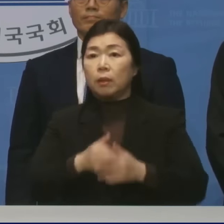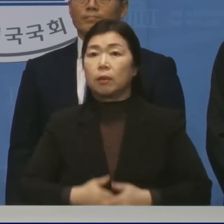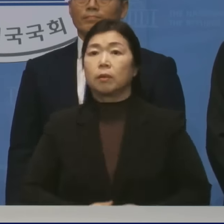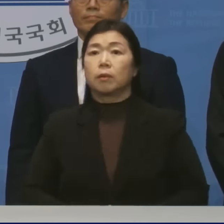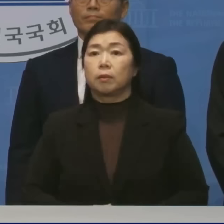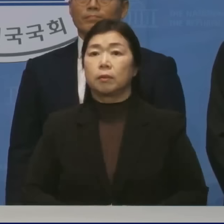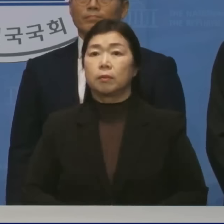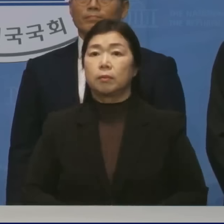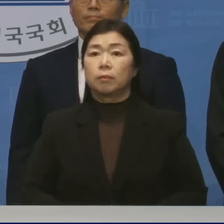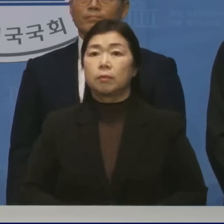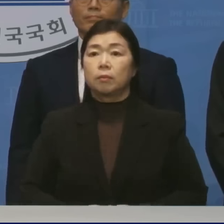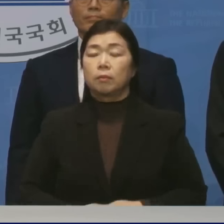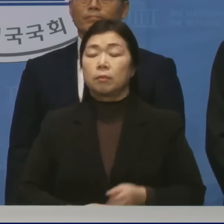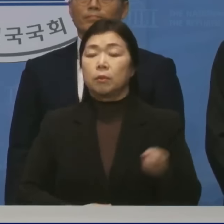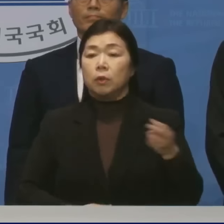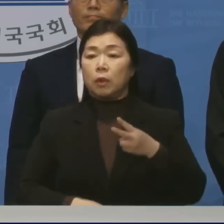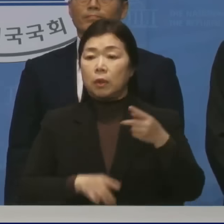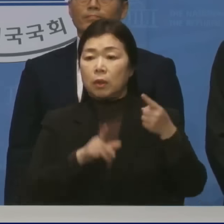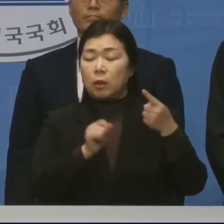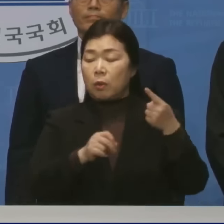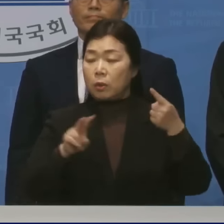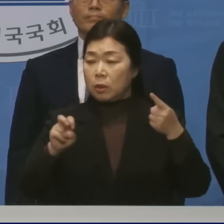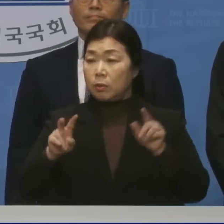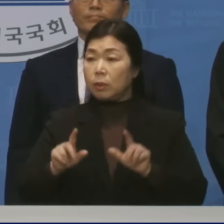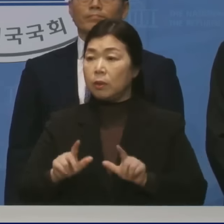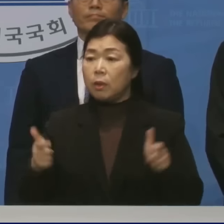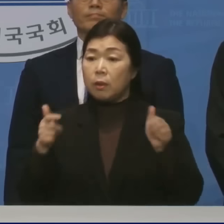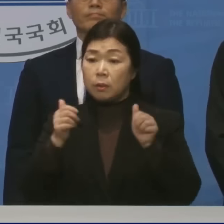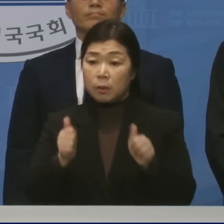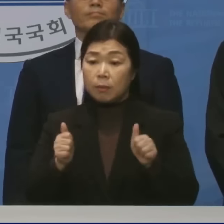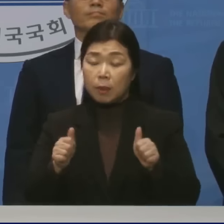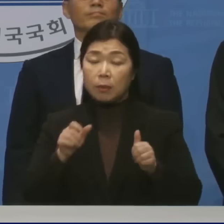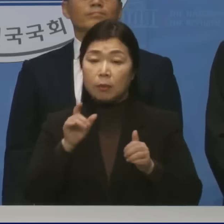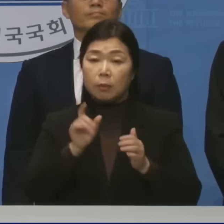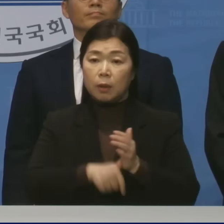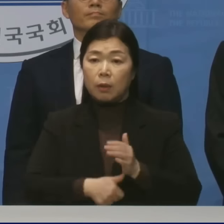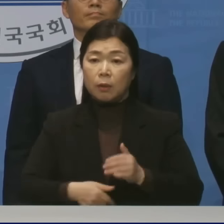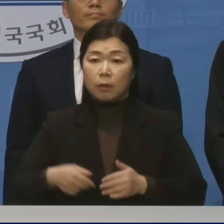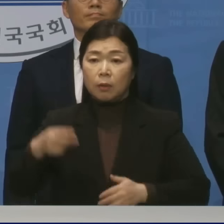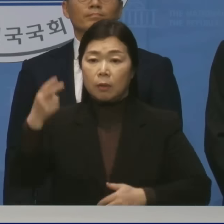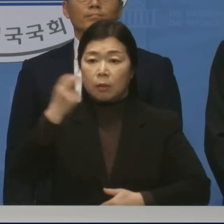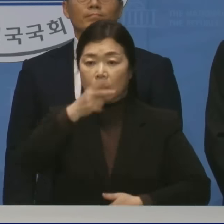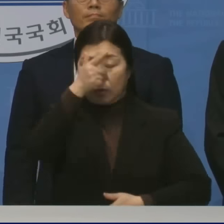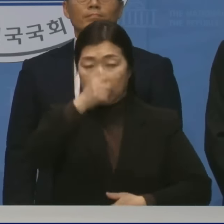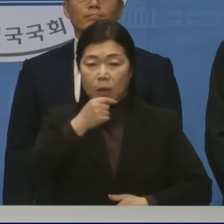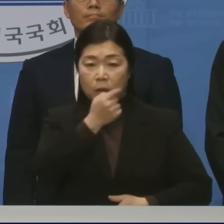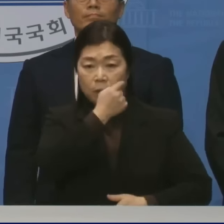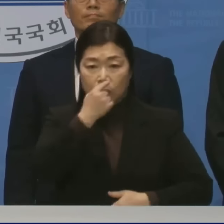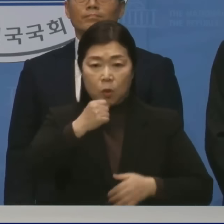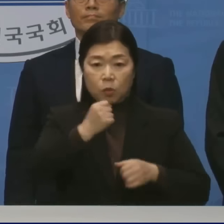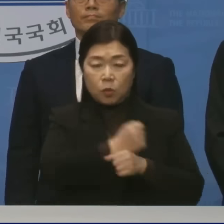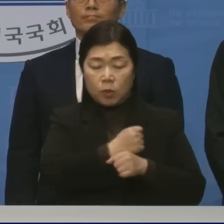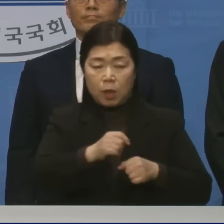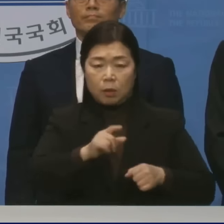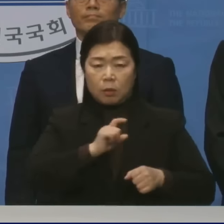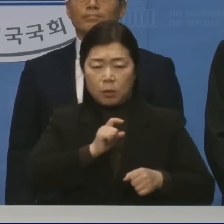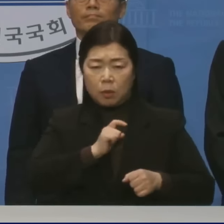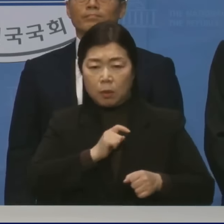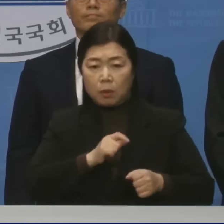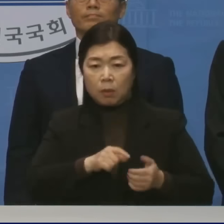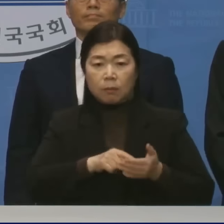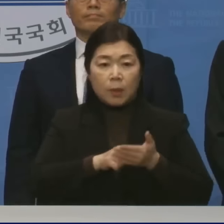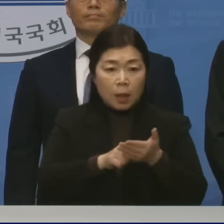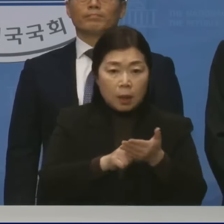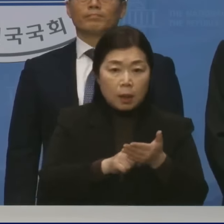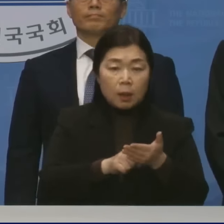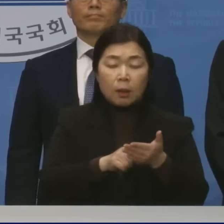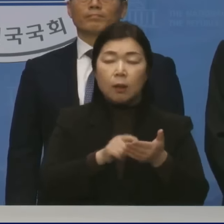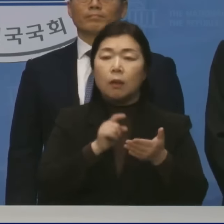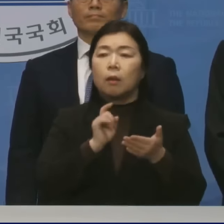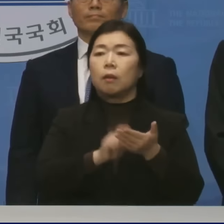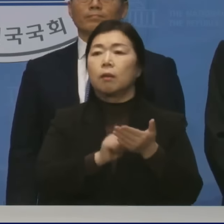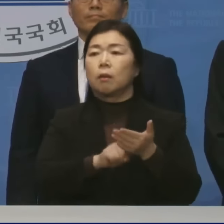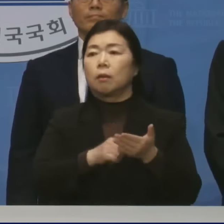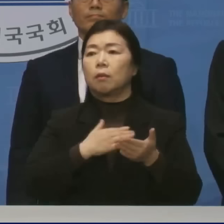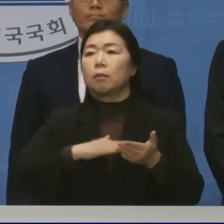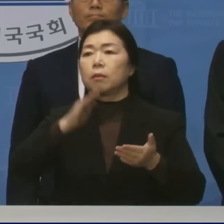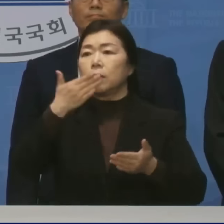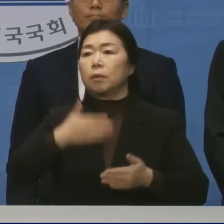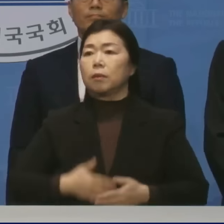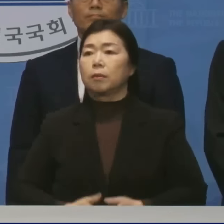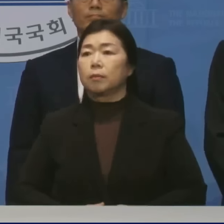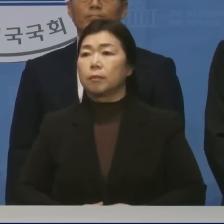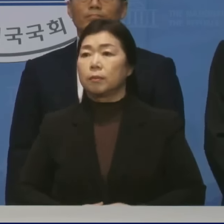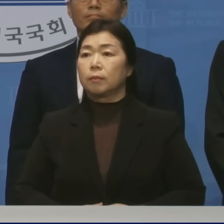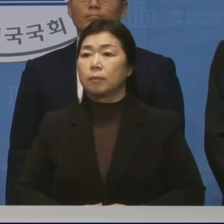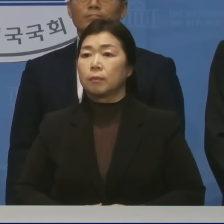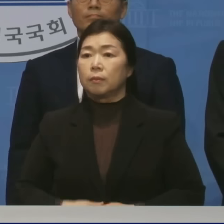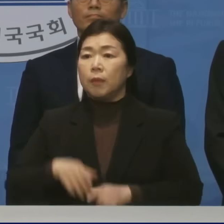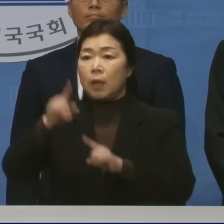그리고 지난 1월 22일 재판에서 검찰의 증거조작 의혹까지 제기되었습니다. 이재명